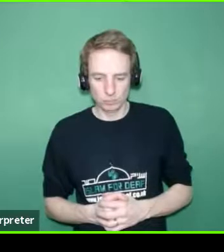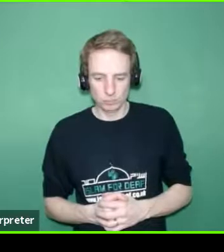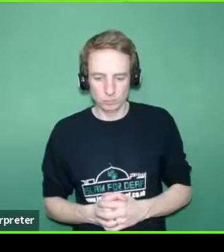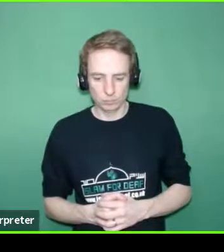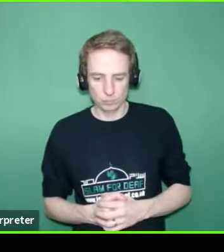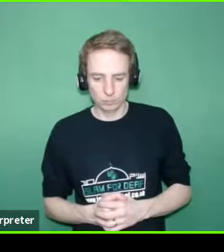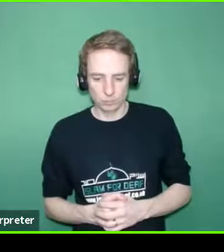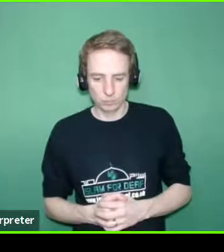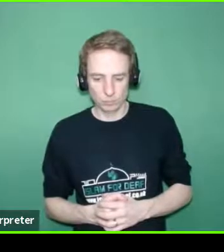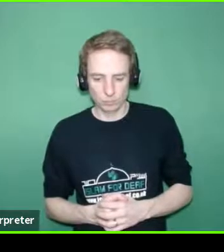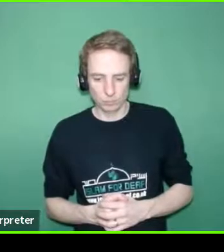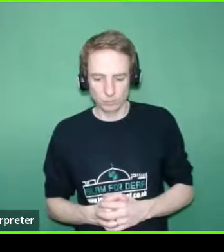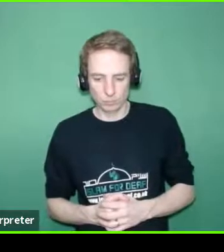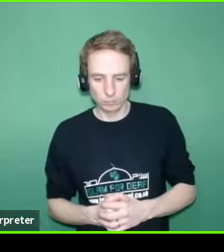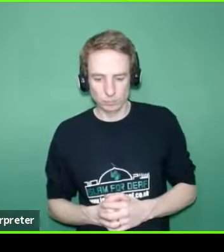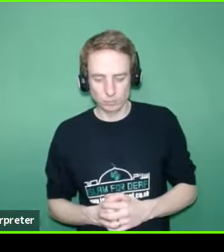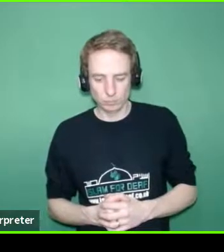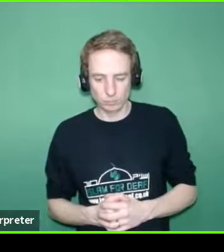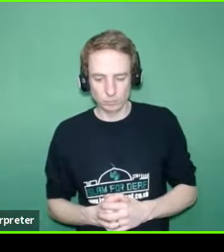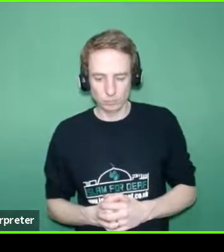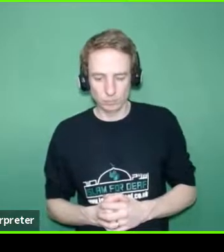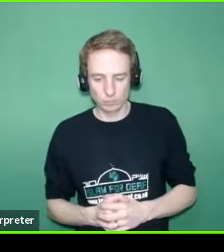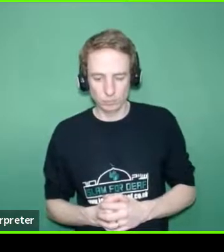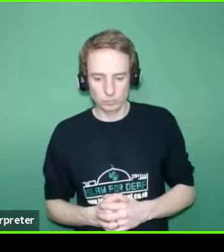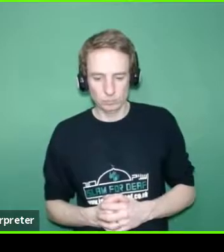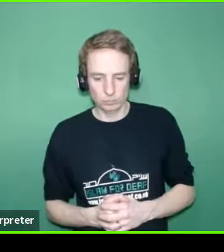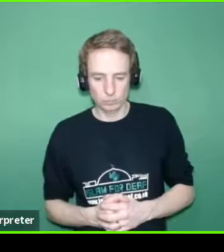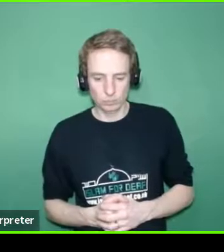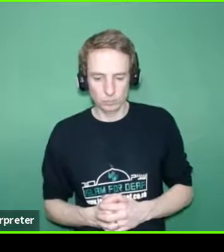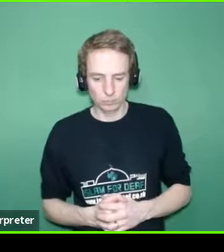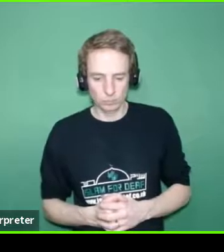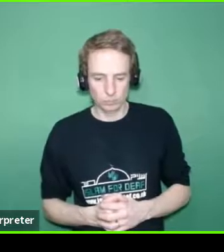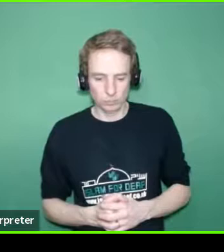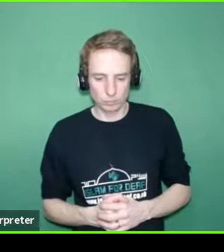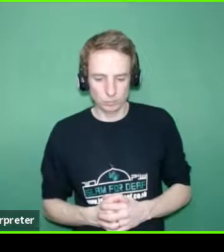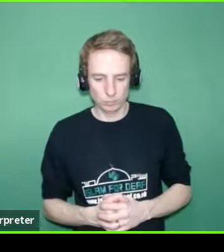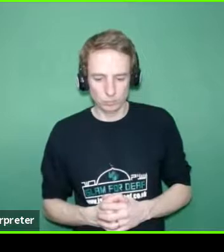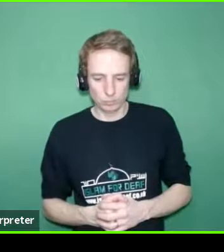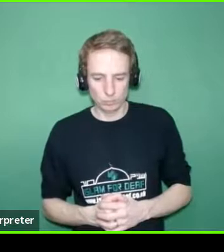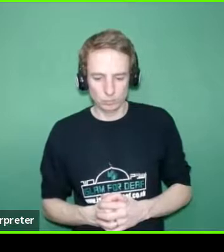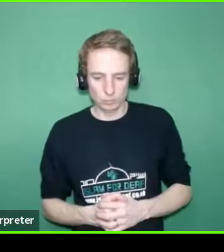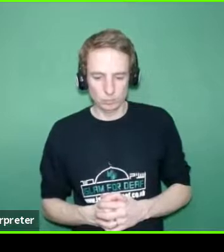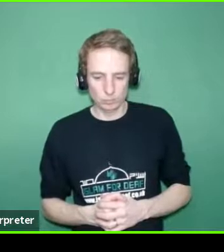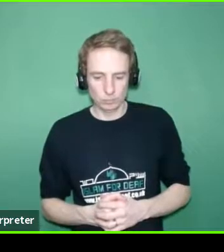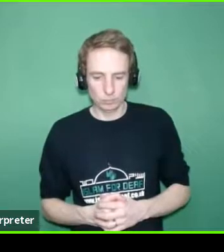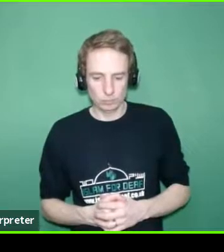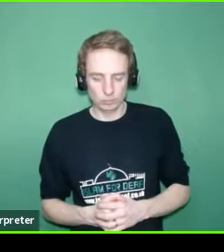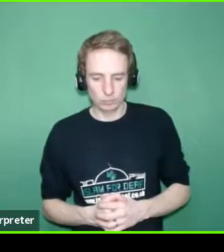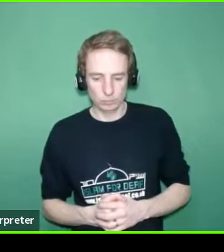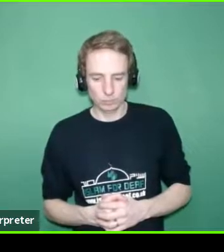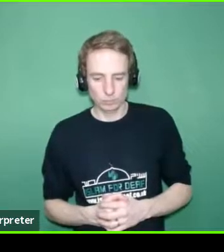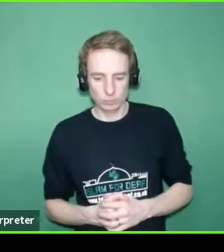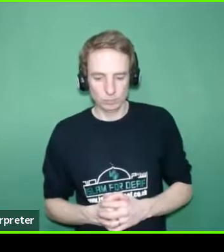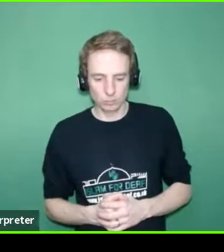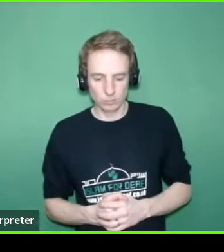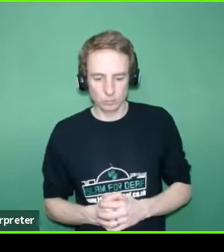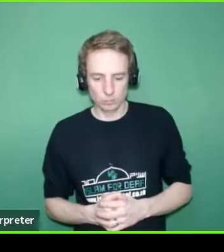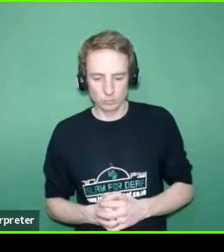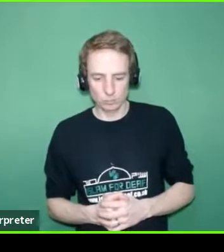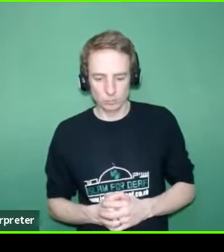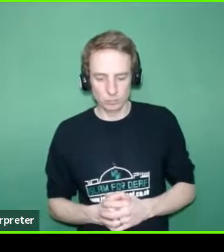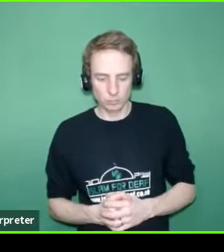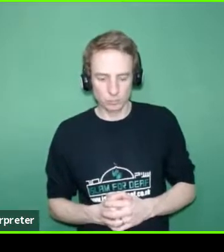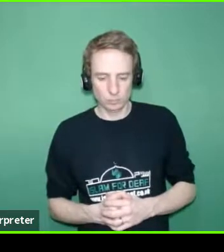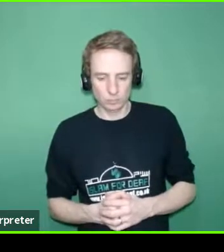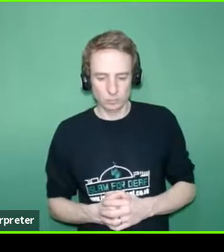سابه أحد أو قاتله فليقل إني امرئ صائم، أي يعلن ويصرح، سواء كان